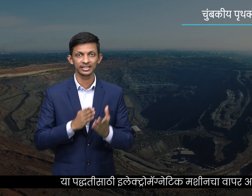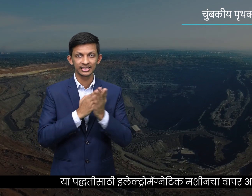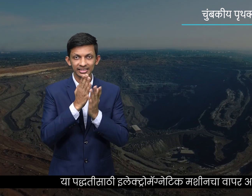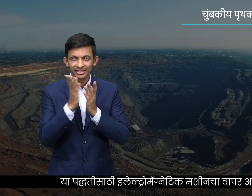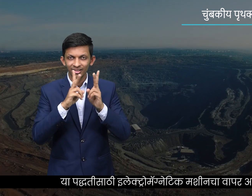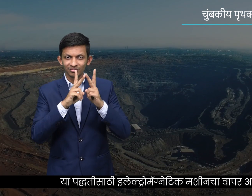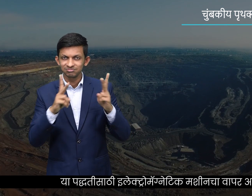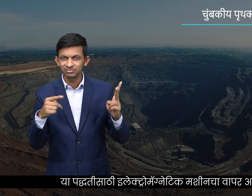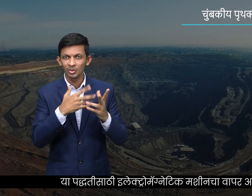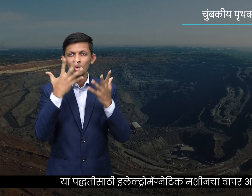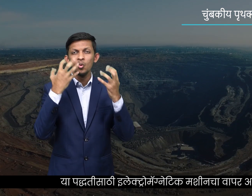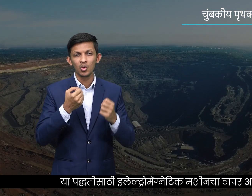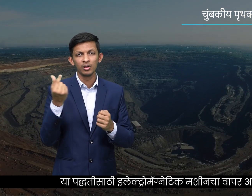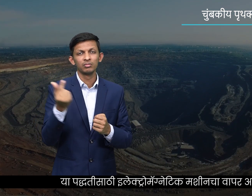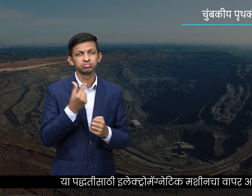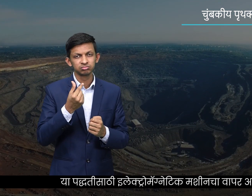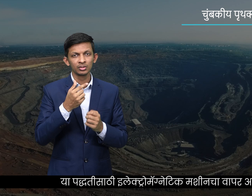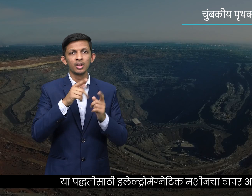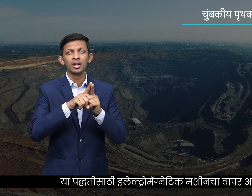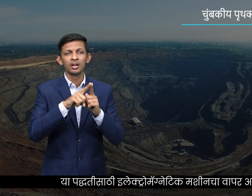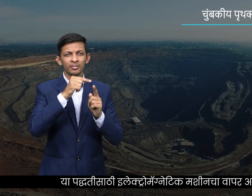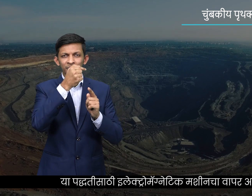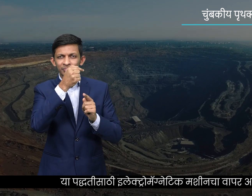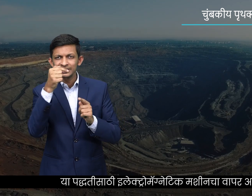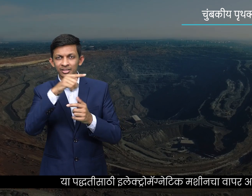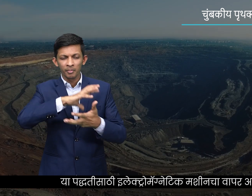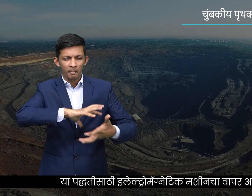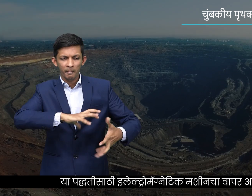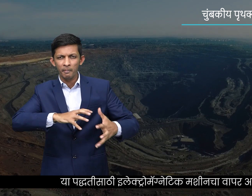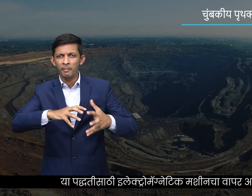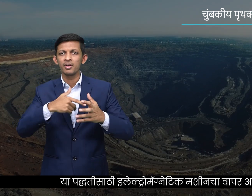या पद्धतीसाठी इलेक्ट्रोमॅग्नेट मशीनचा वापर आवश्यक आहे.